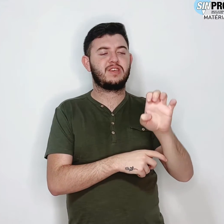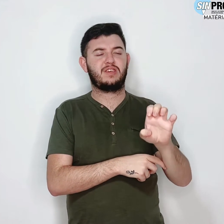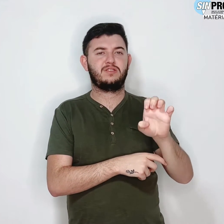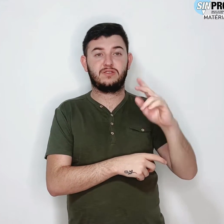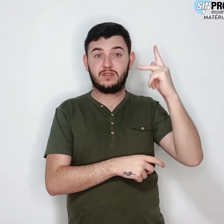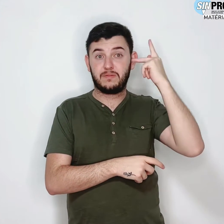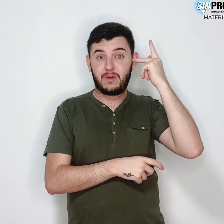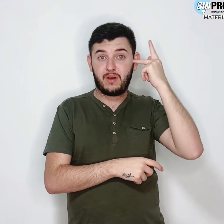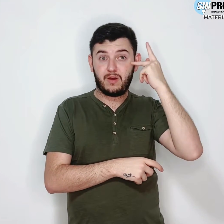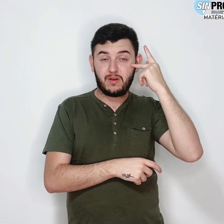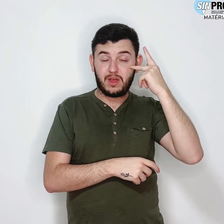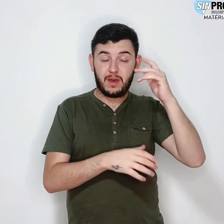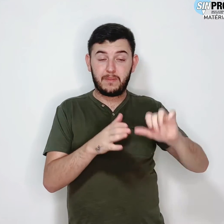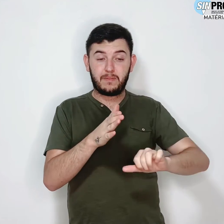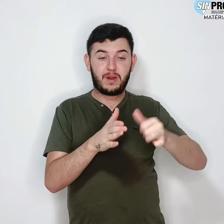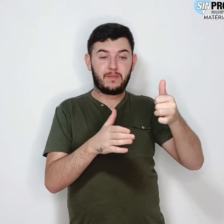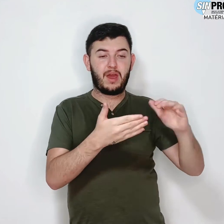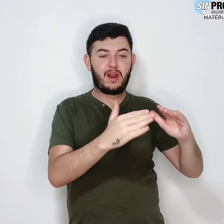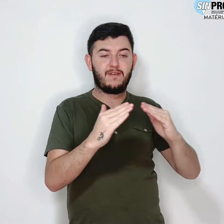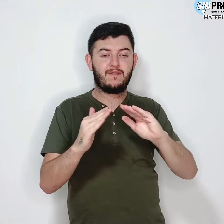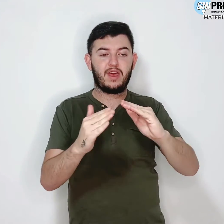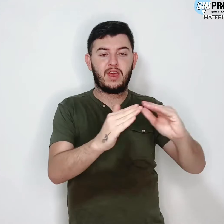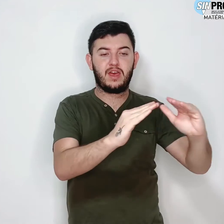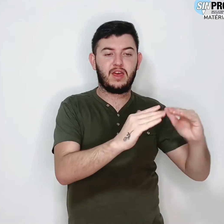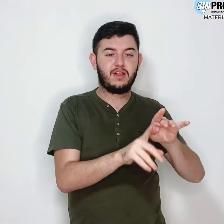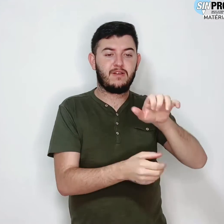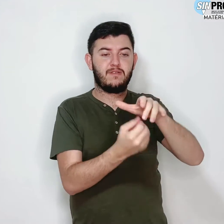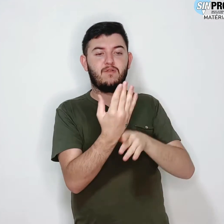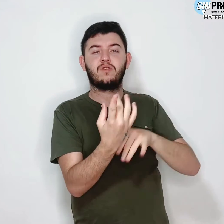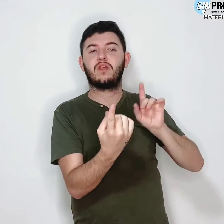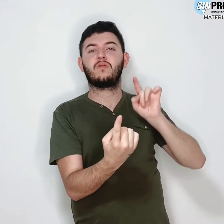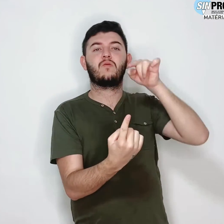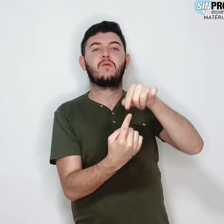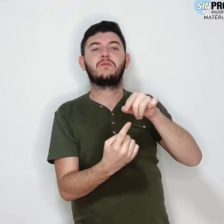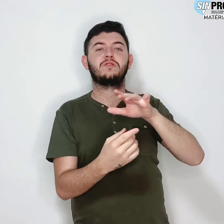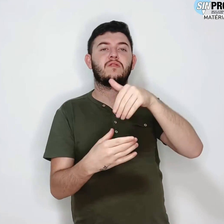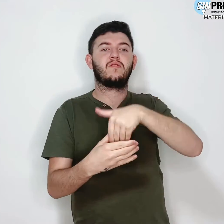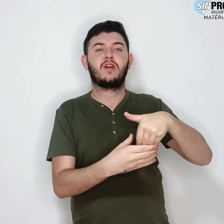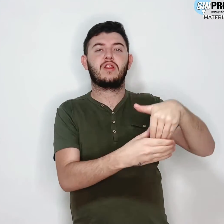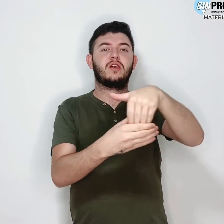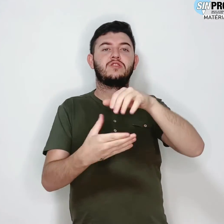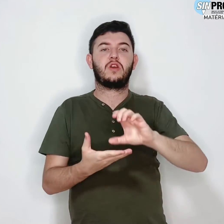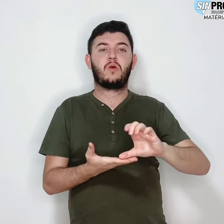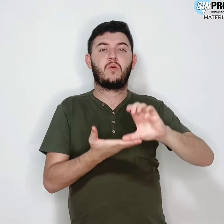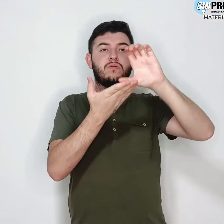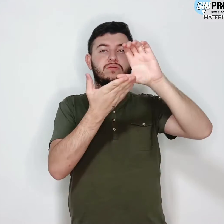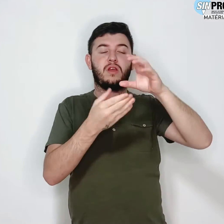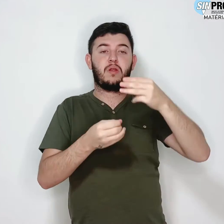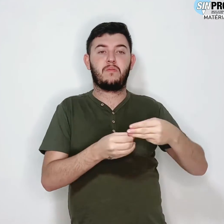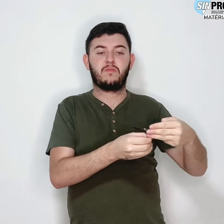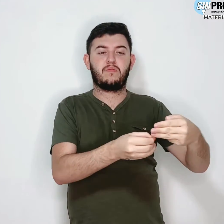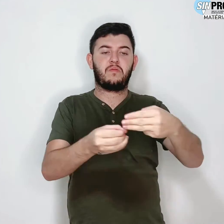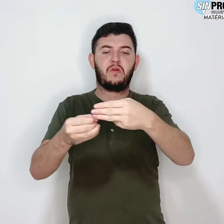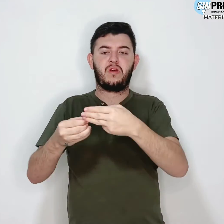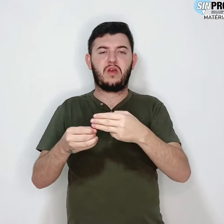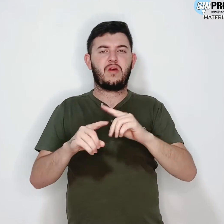colonizado, para eleger o Conselho Municipal. As mulheres nunca aceitaram sua exclusão das tomadas